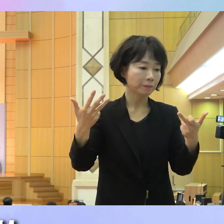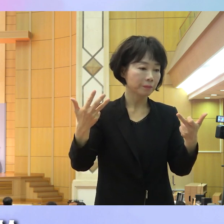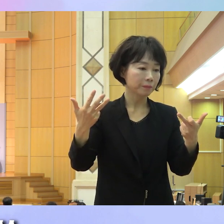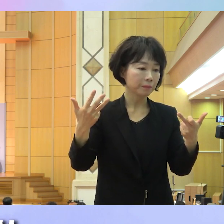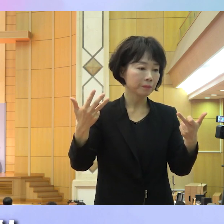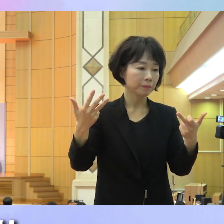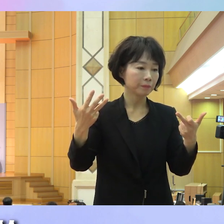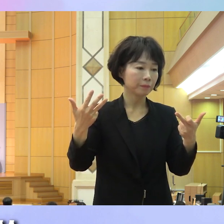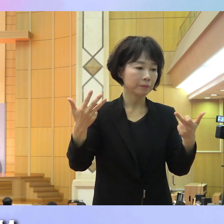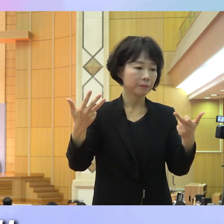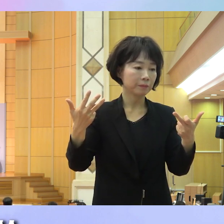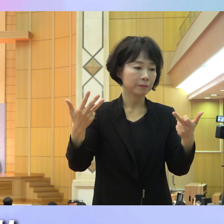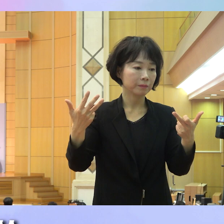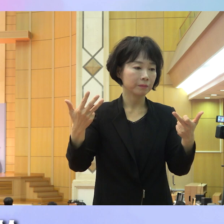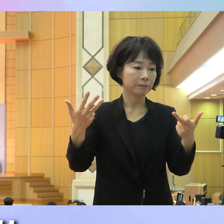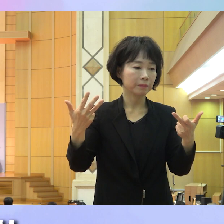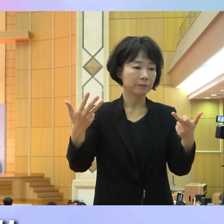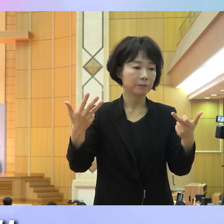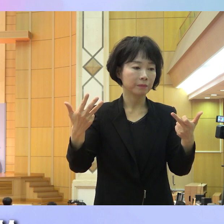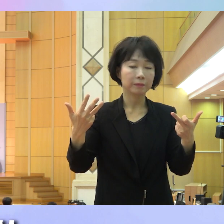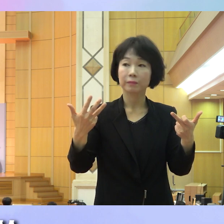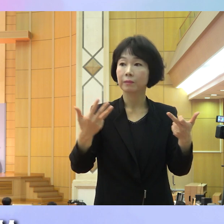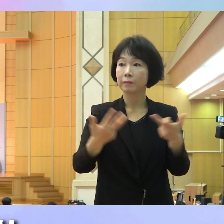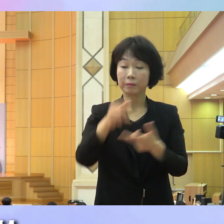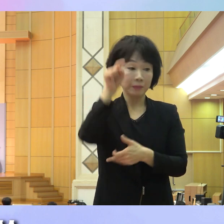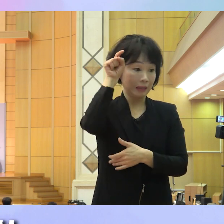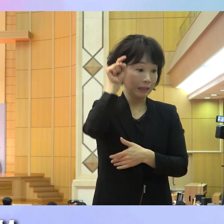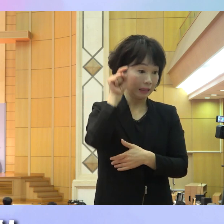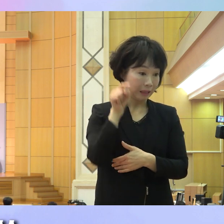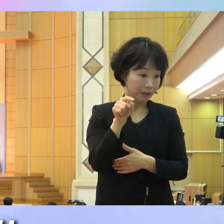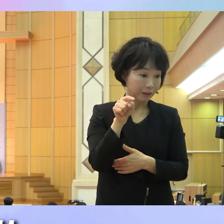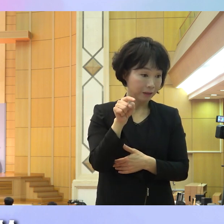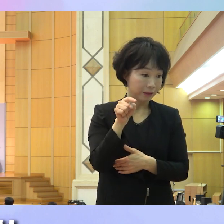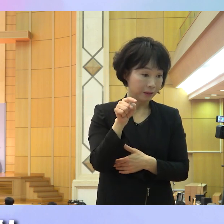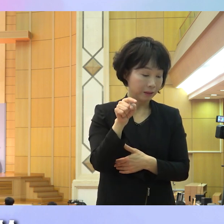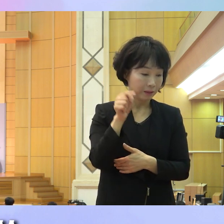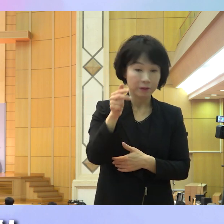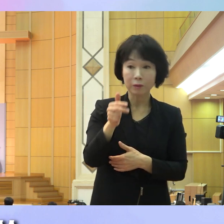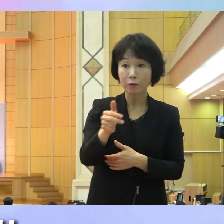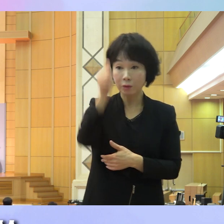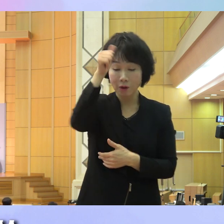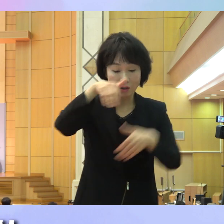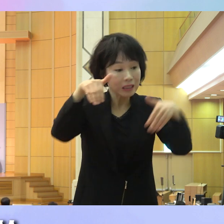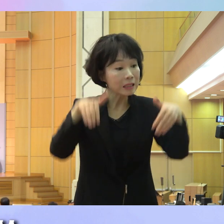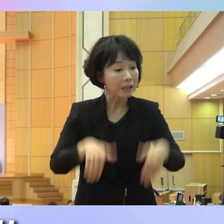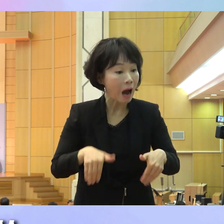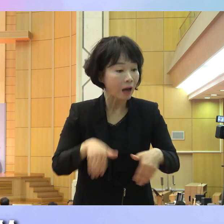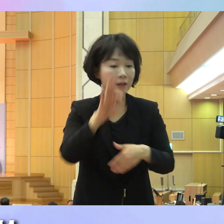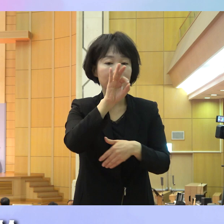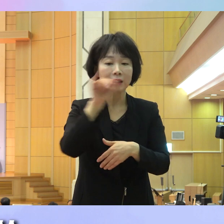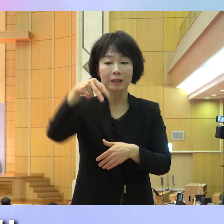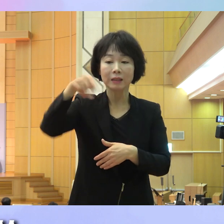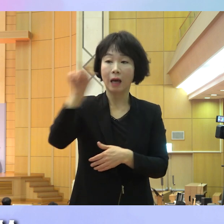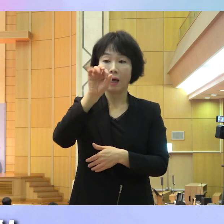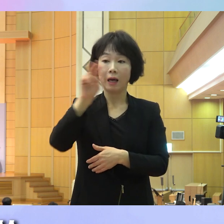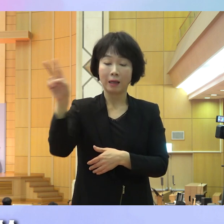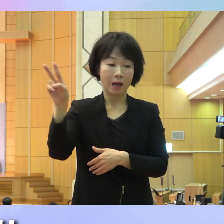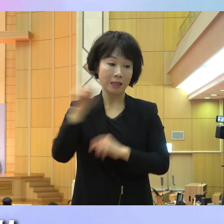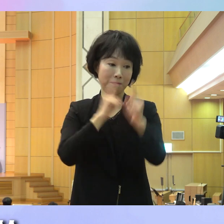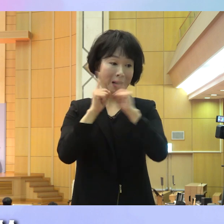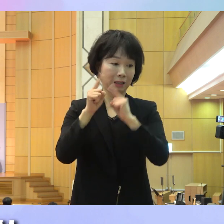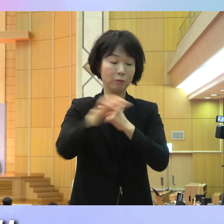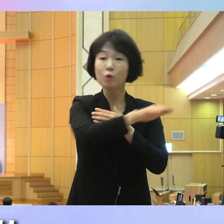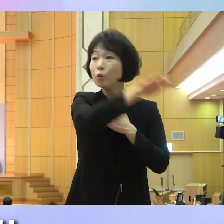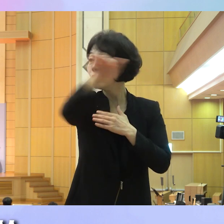페이지 수로 11페이지죠? 읽어보겠습니다. 이는 선지자 이사야로 하신 말씀에 우리